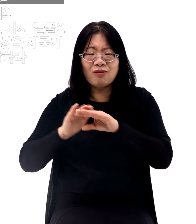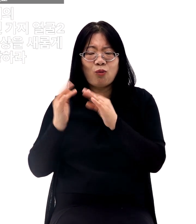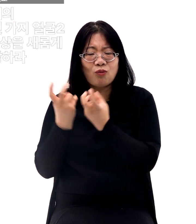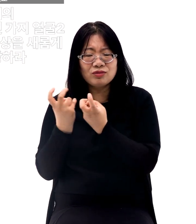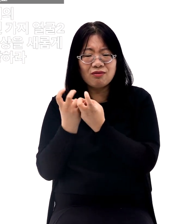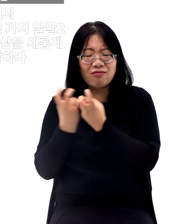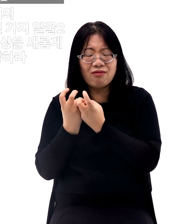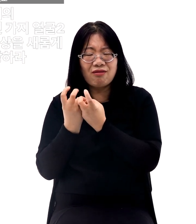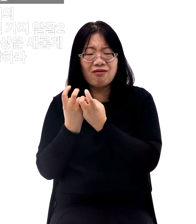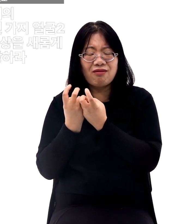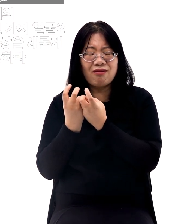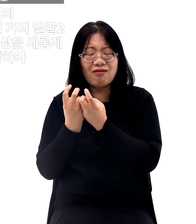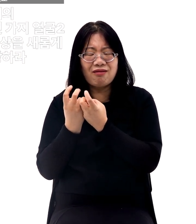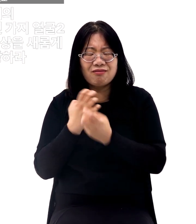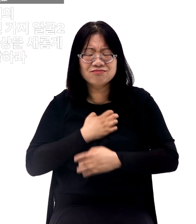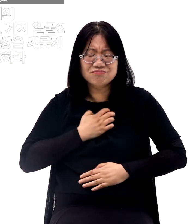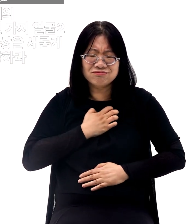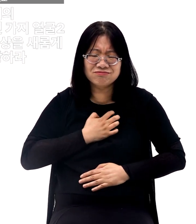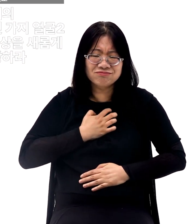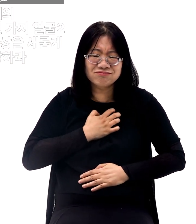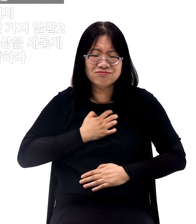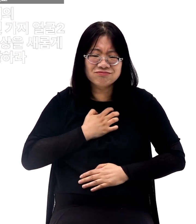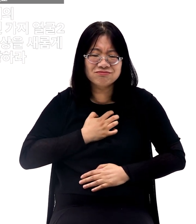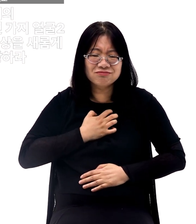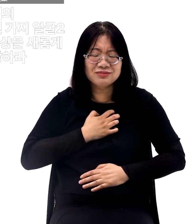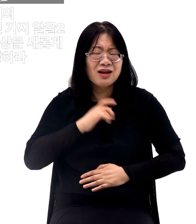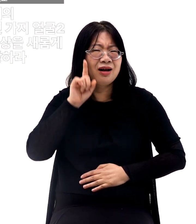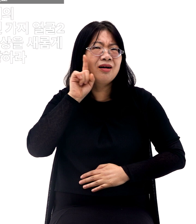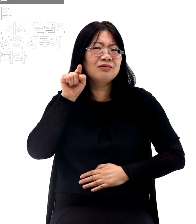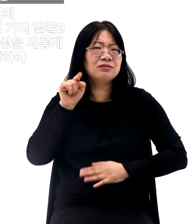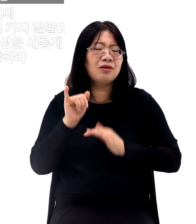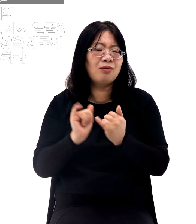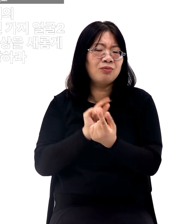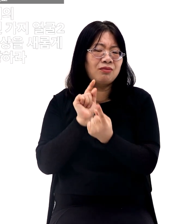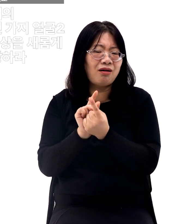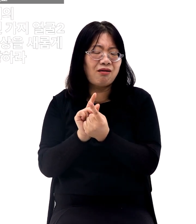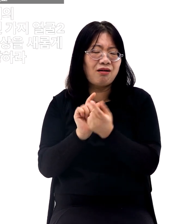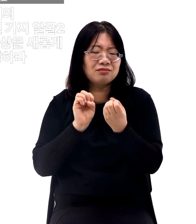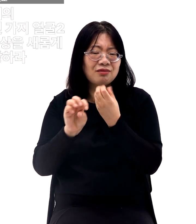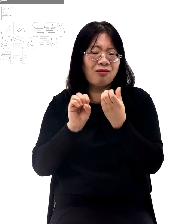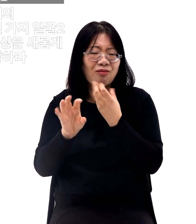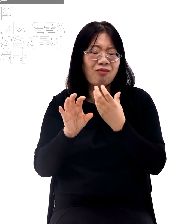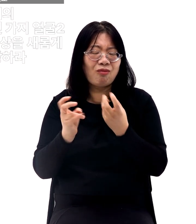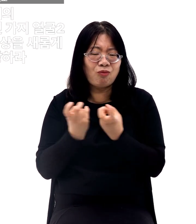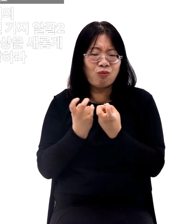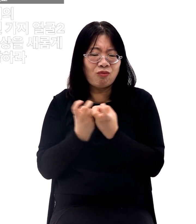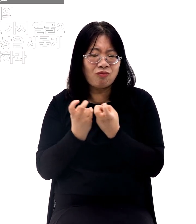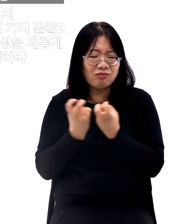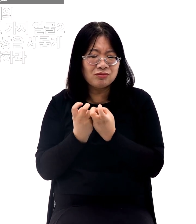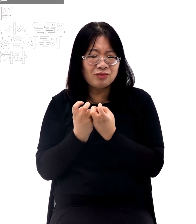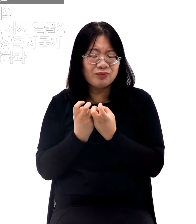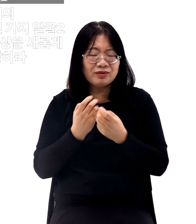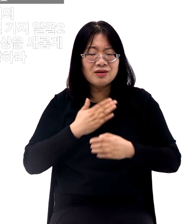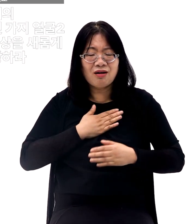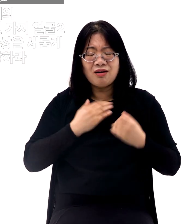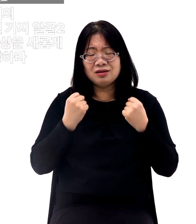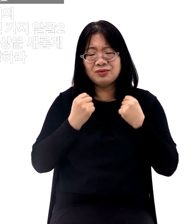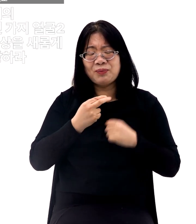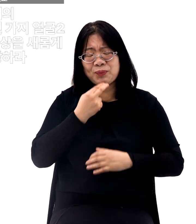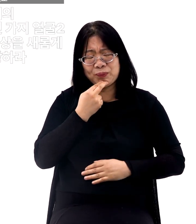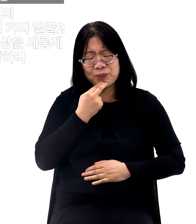내일 틀어 막아야 되는데, 내일 그 사람 만나서 어떻게 답을 줘야 되는데 나는 힘이